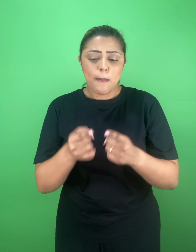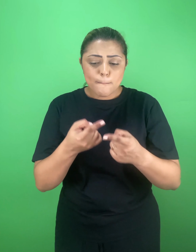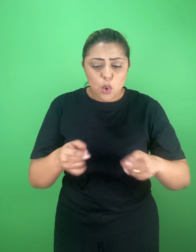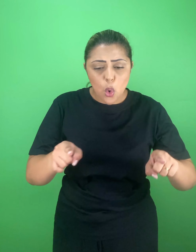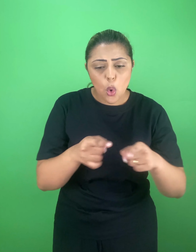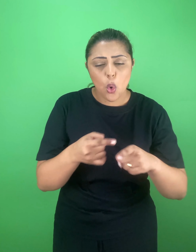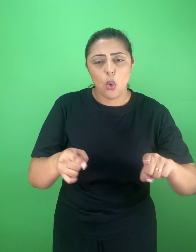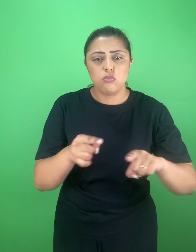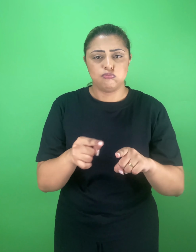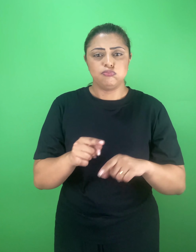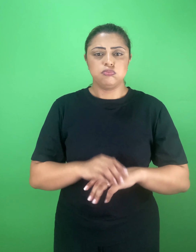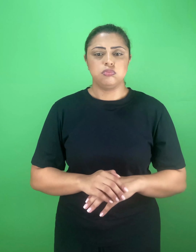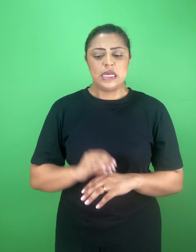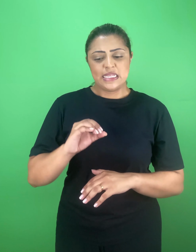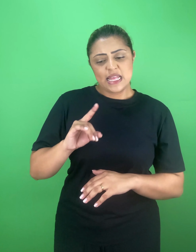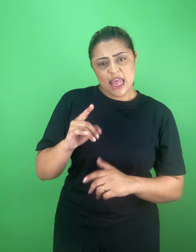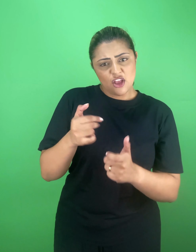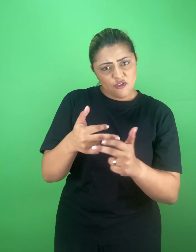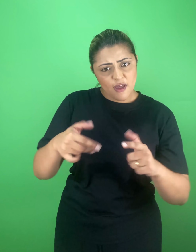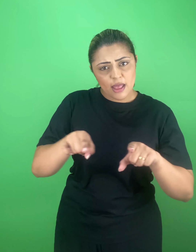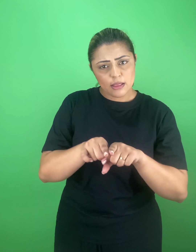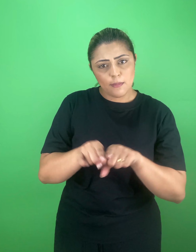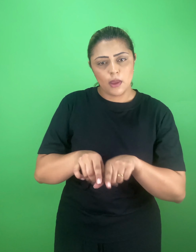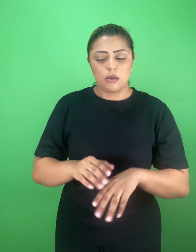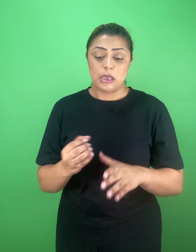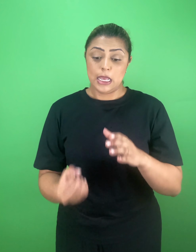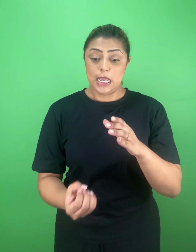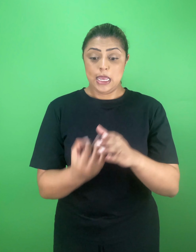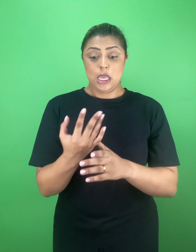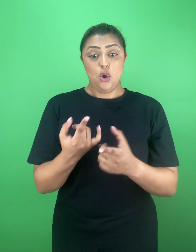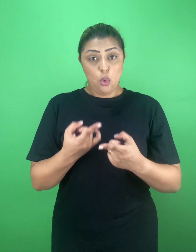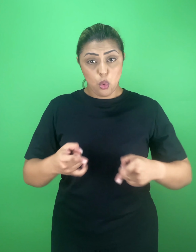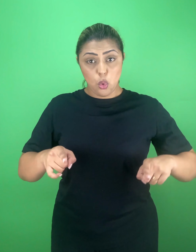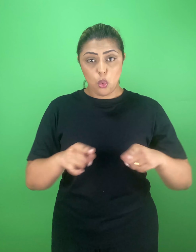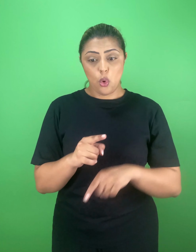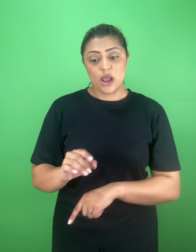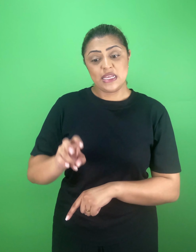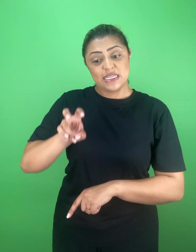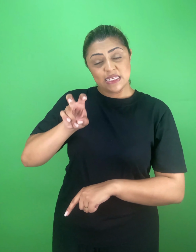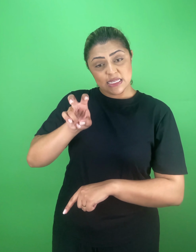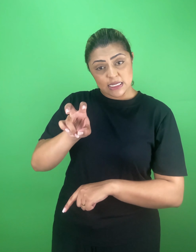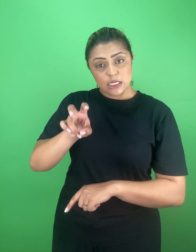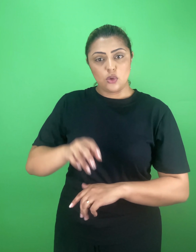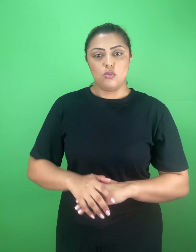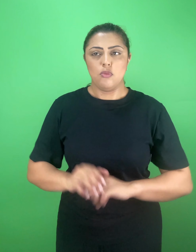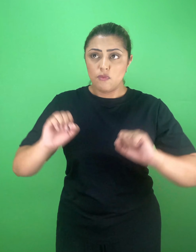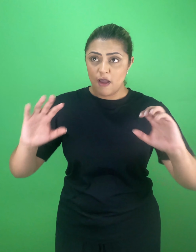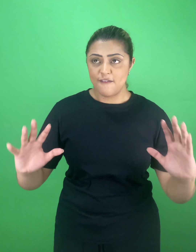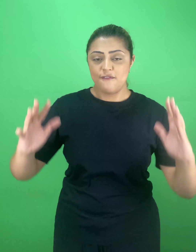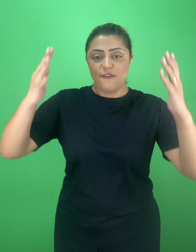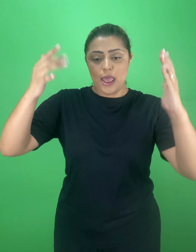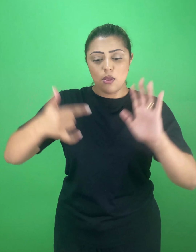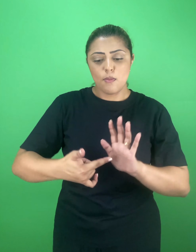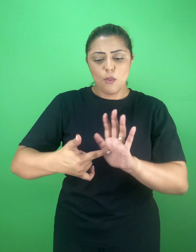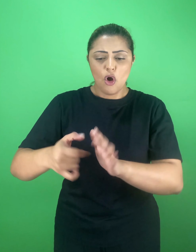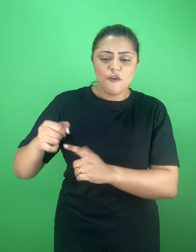4. Criação de obras musicais 5. Realização de eventos, mostras, festas e